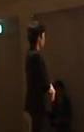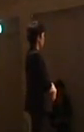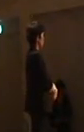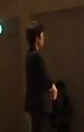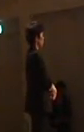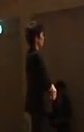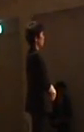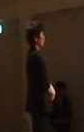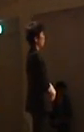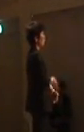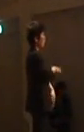はい、皆さんこんにちは。